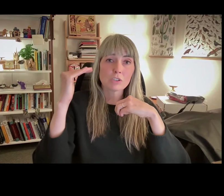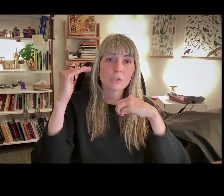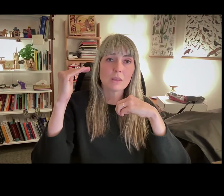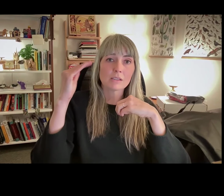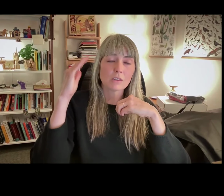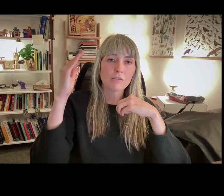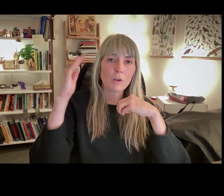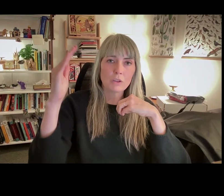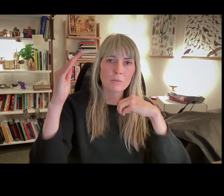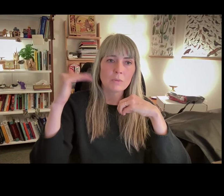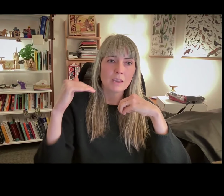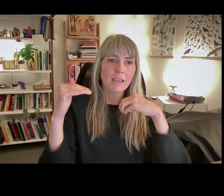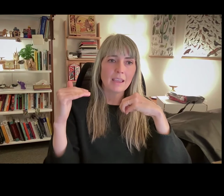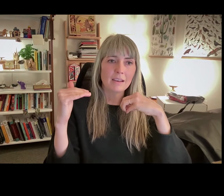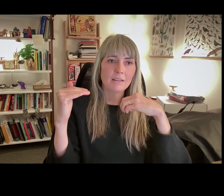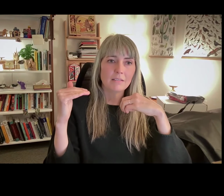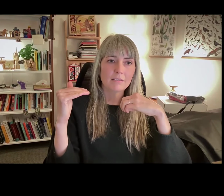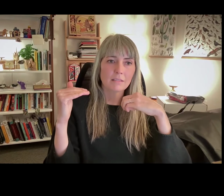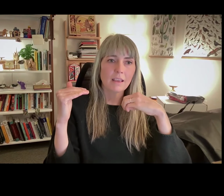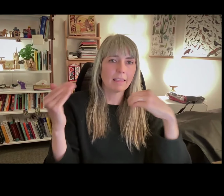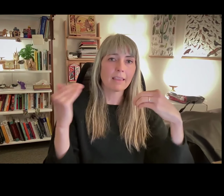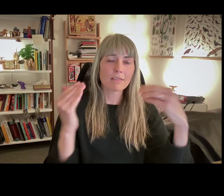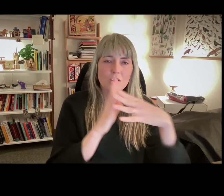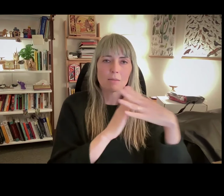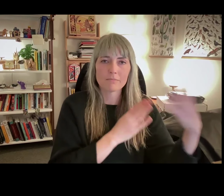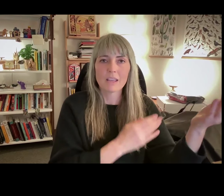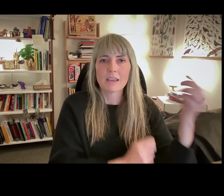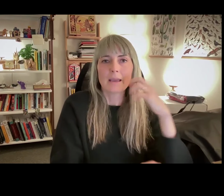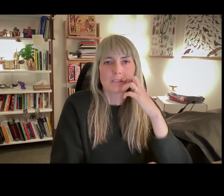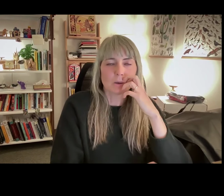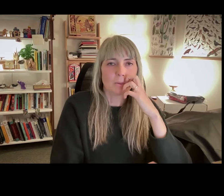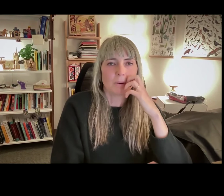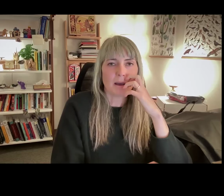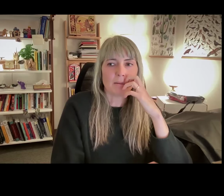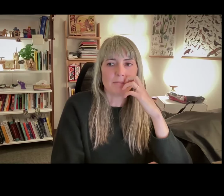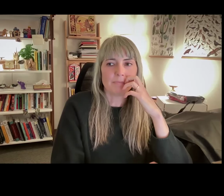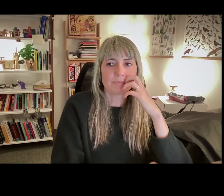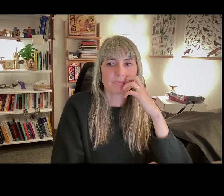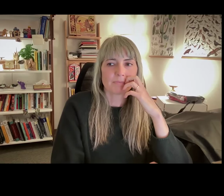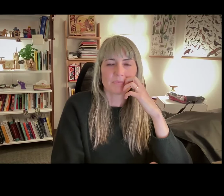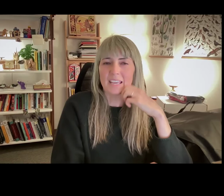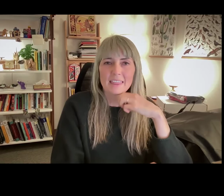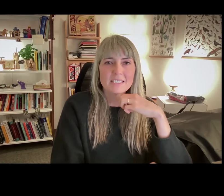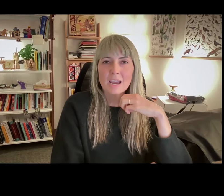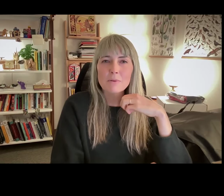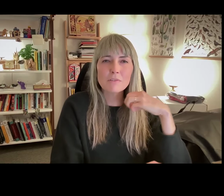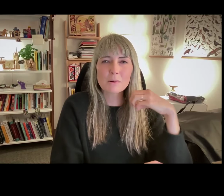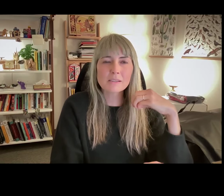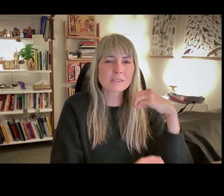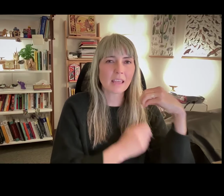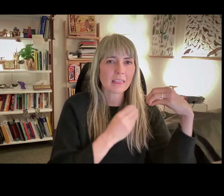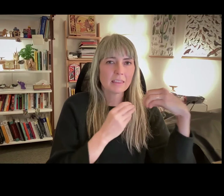those first two things, the están quitando volume esas primeras dos as cosas, well el as the time. volumen y la So cantidad de tiempo. yeah, the type